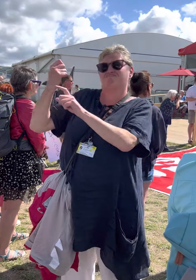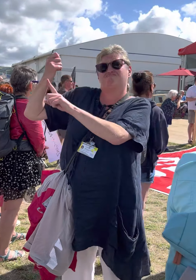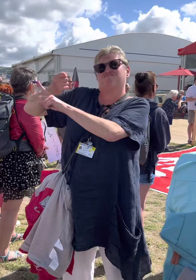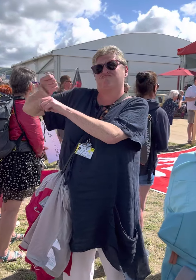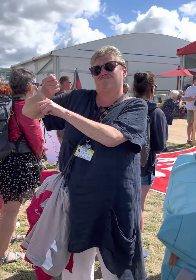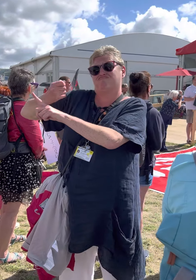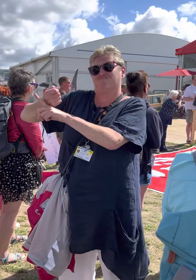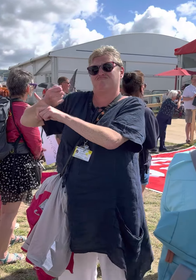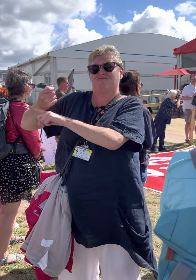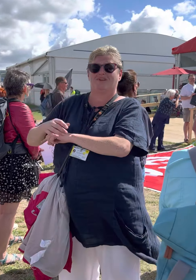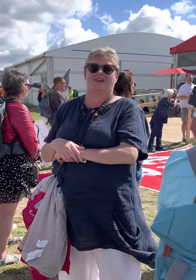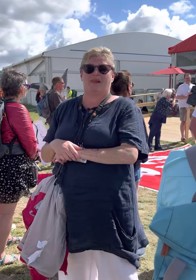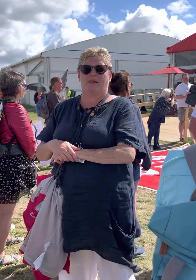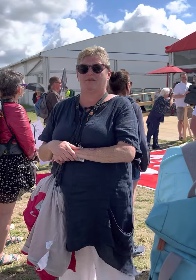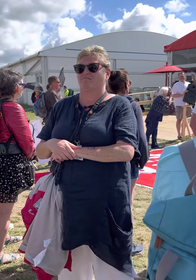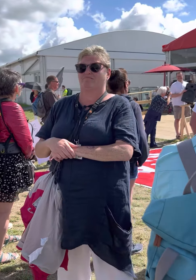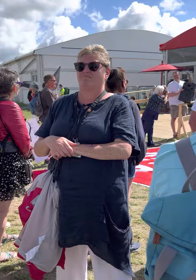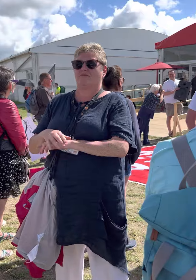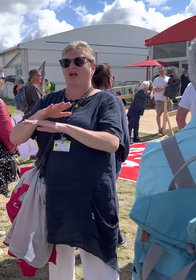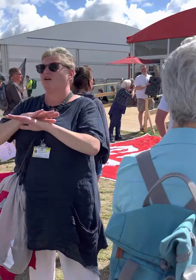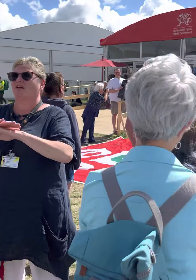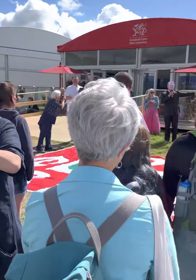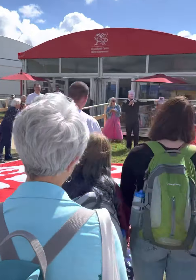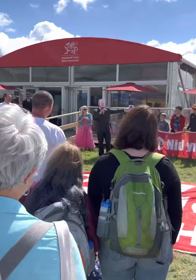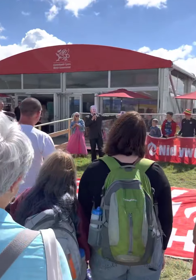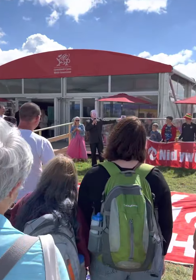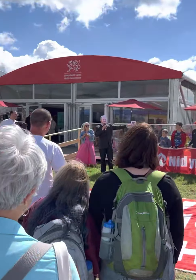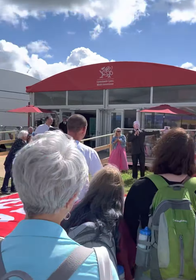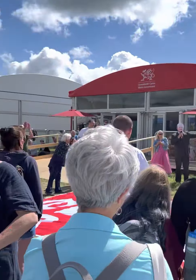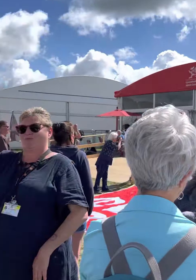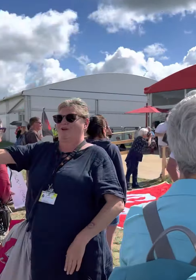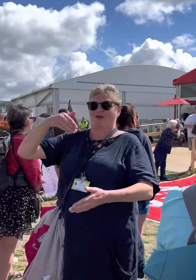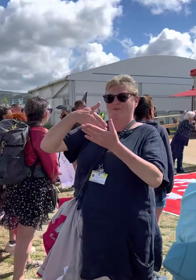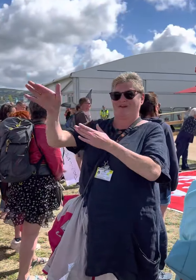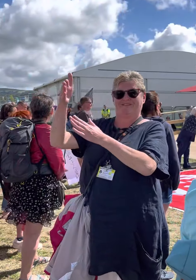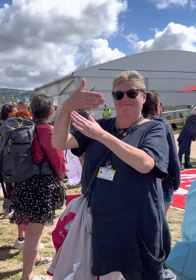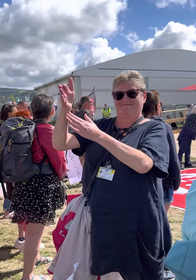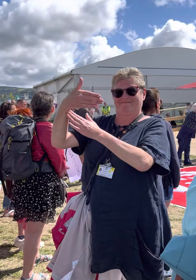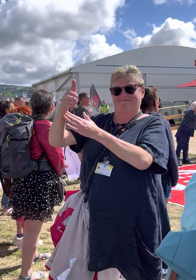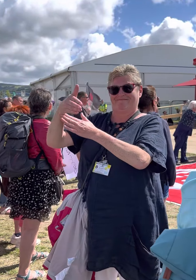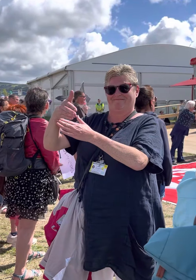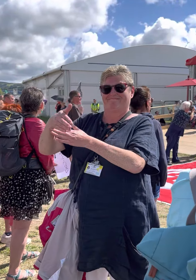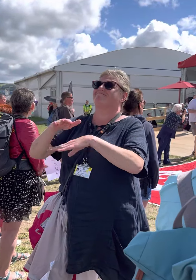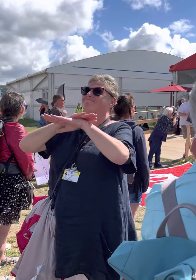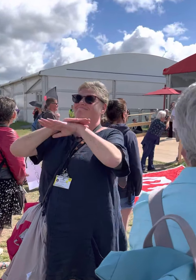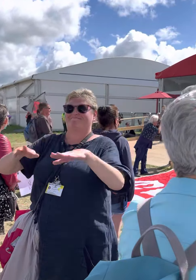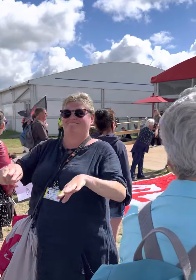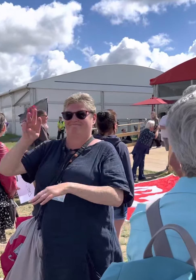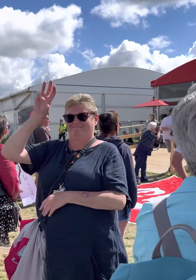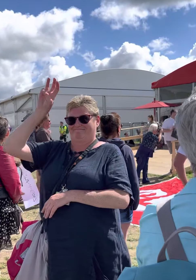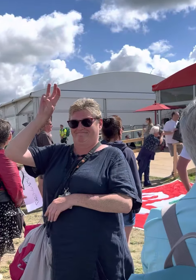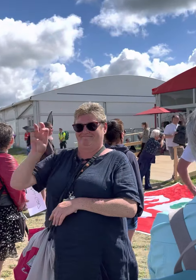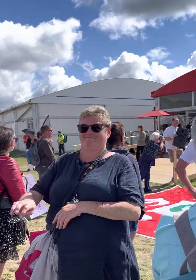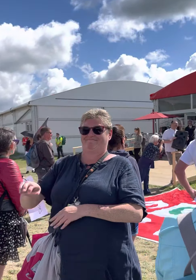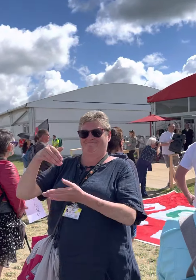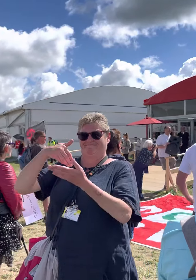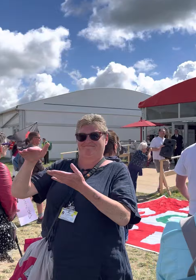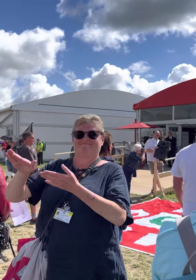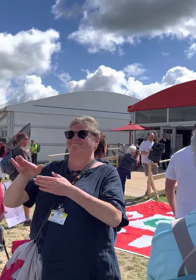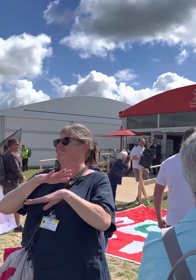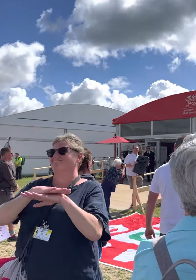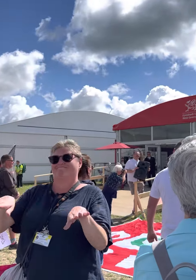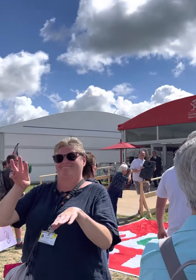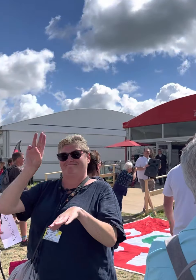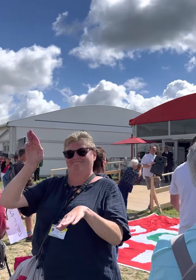cyd-ymgyrchwyr. Nid yw Cymru ar werth! Nid yw Cymru ar werth! Nid yw Cymru